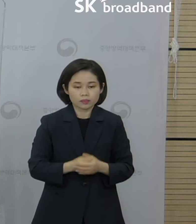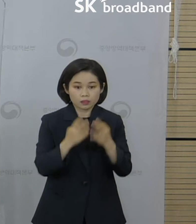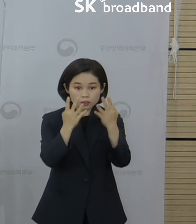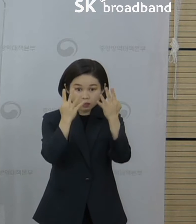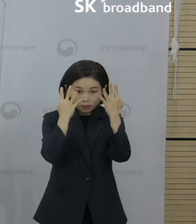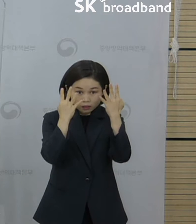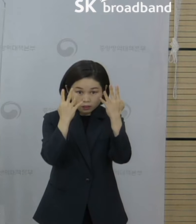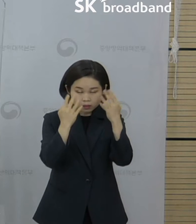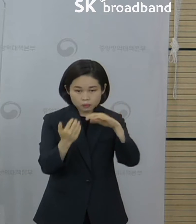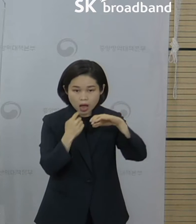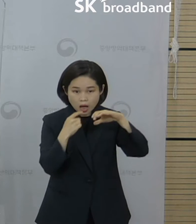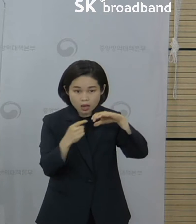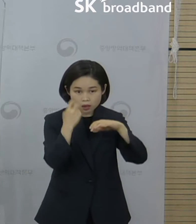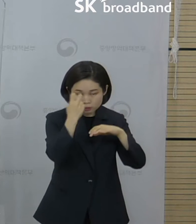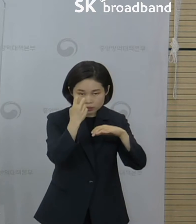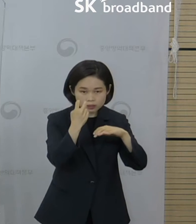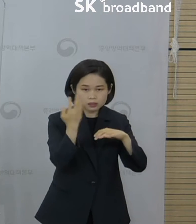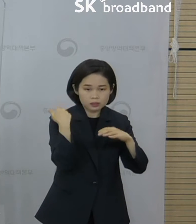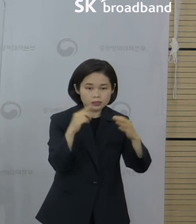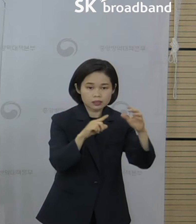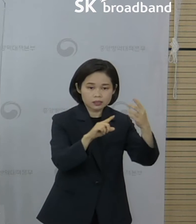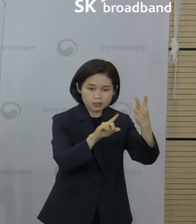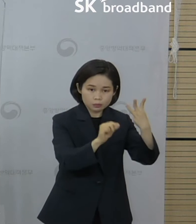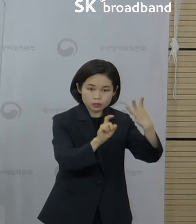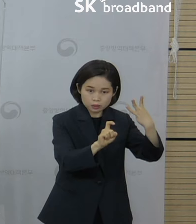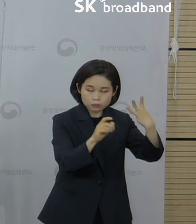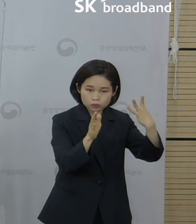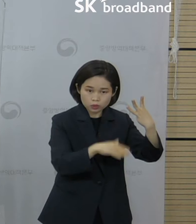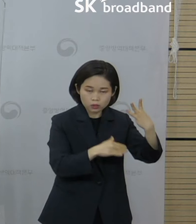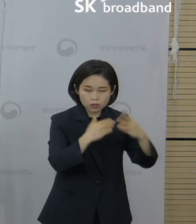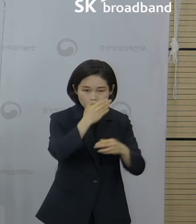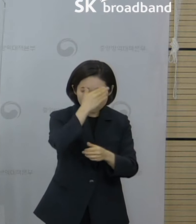교정시설에 대한 선제검사는 지난 3월 10일부터, 그리고